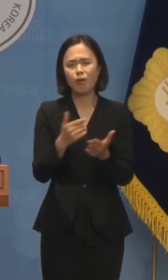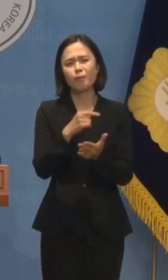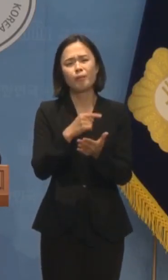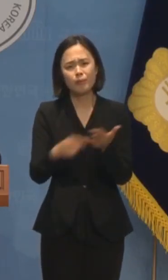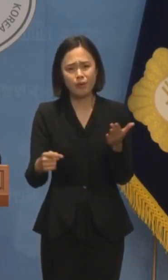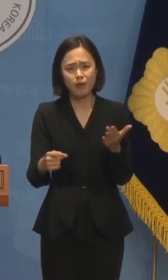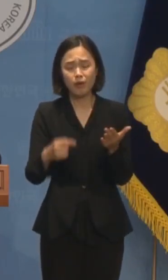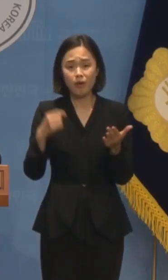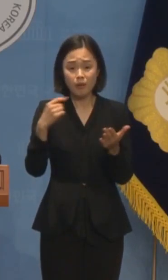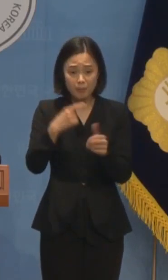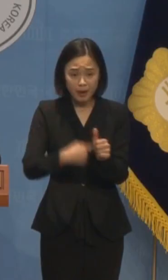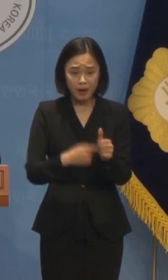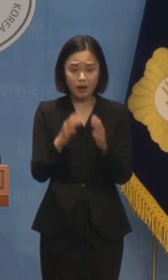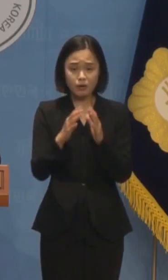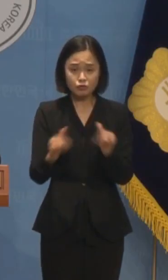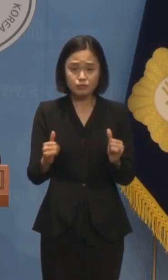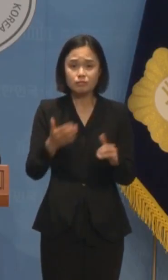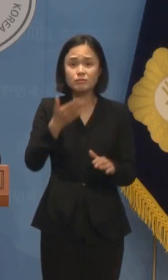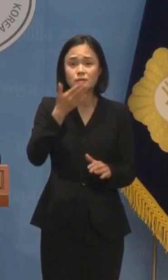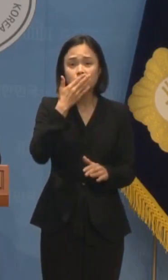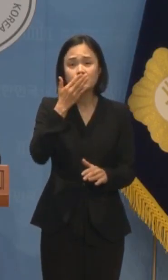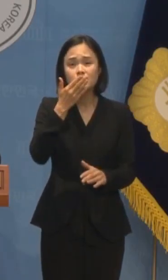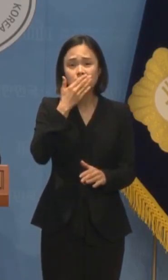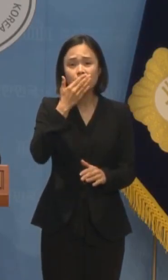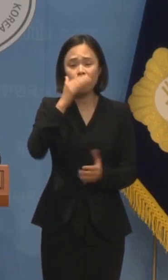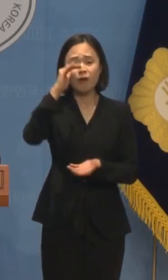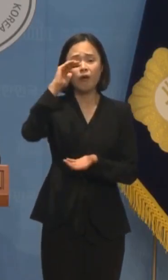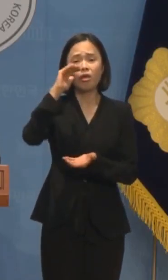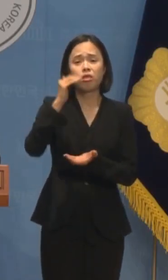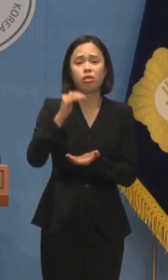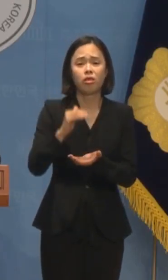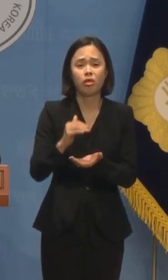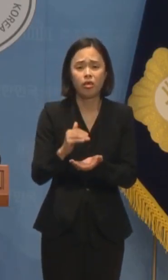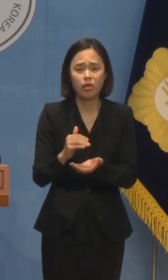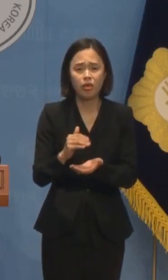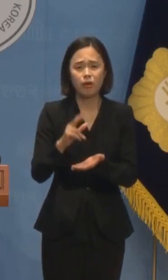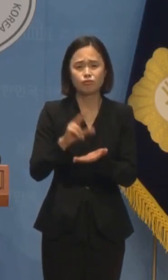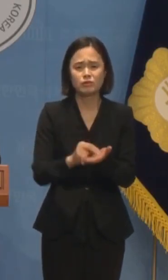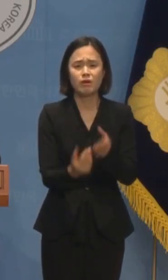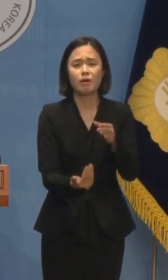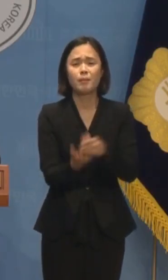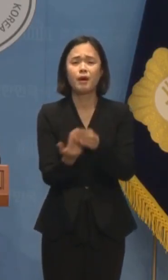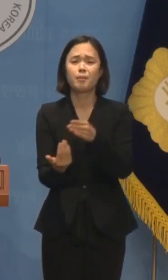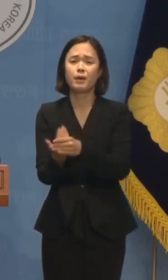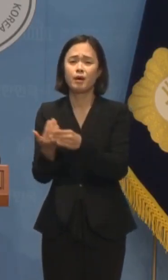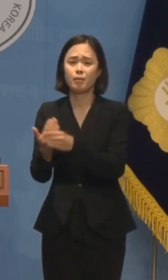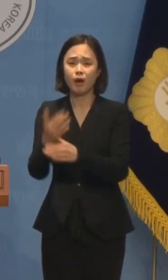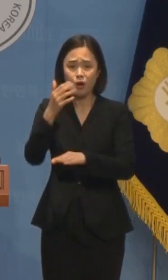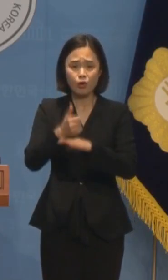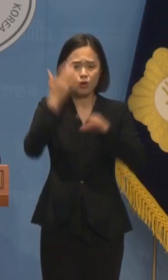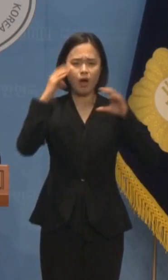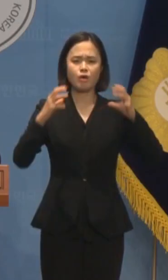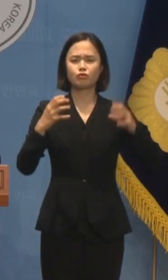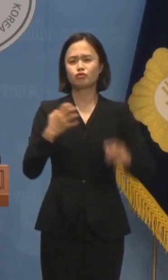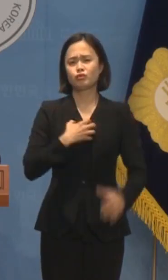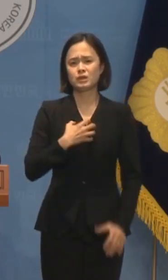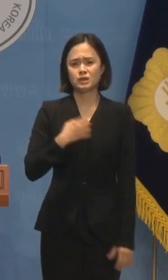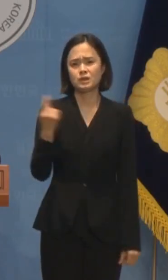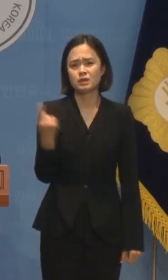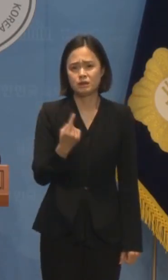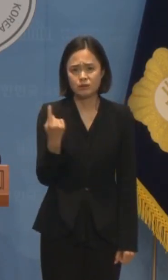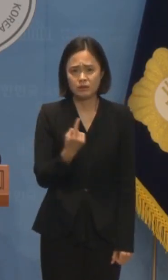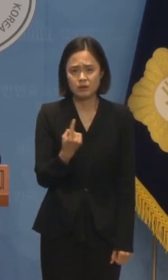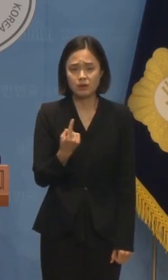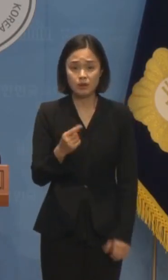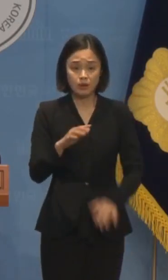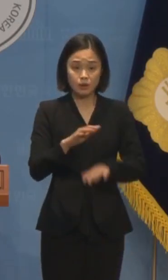위기로 국가적 재난으로 국가적 재앙으로 이어지게 될 것입니다. 농업